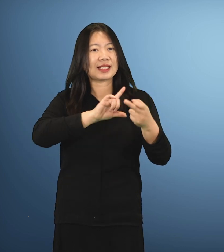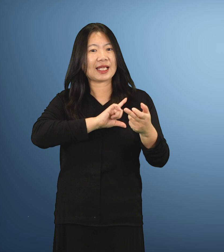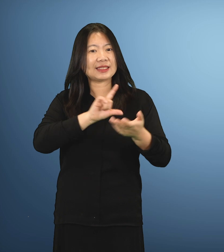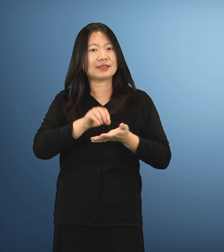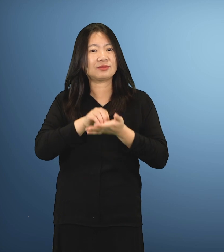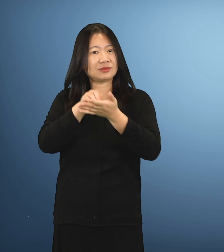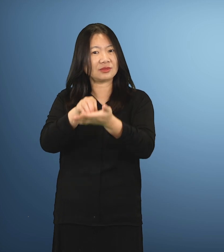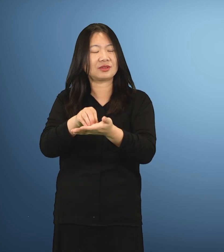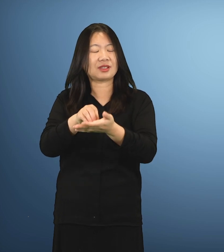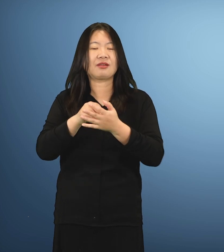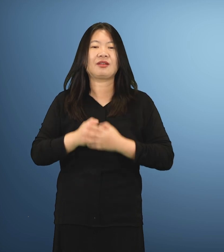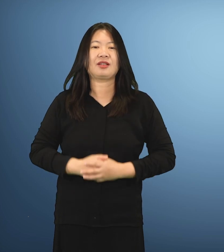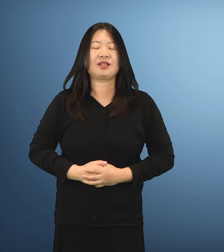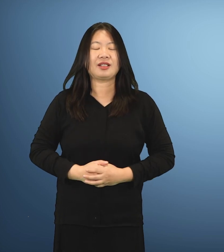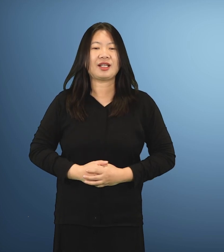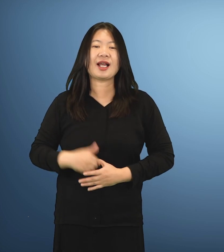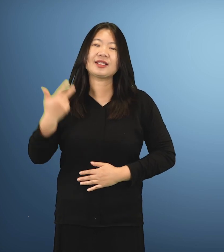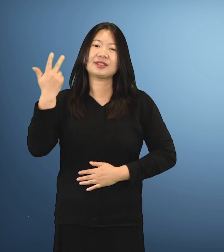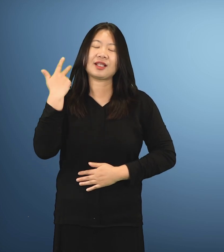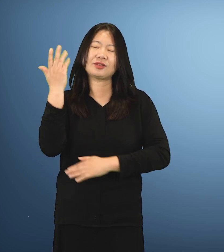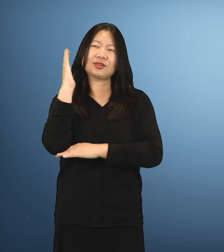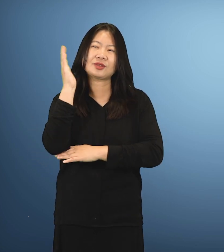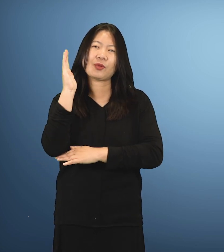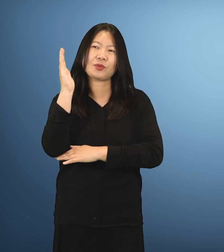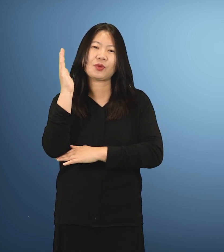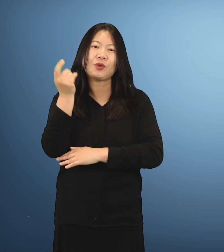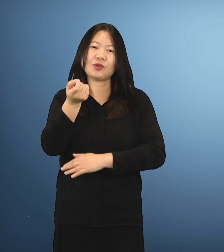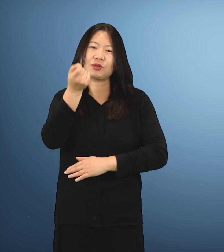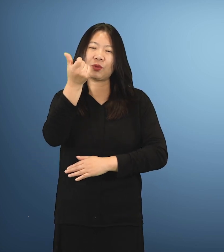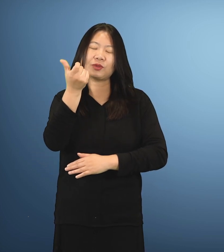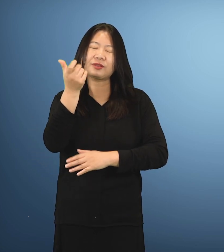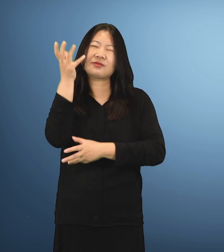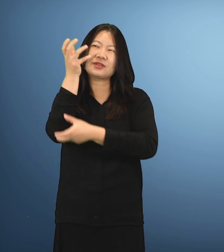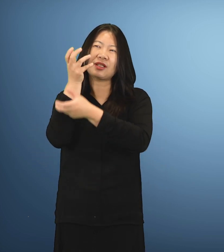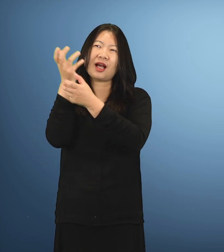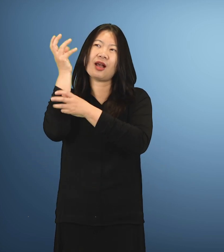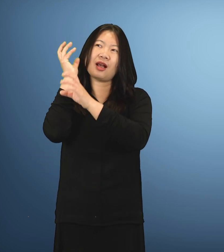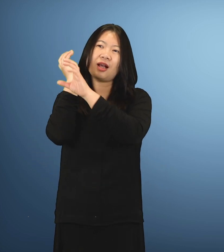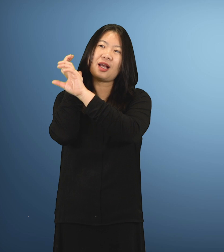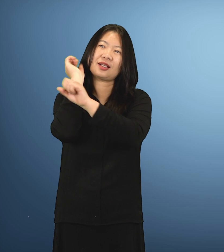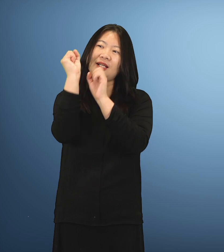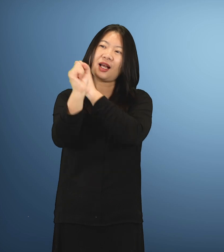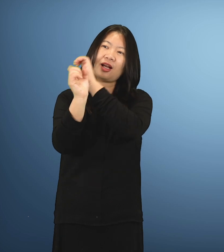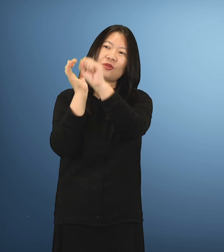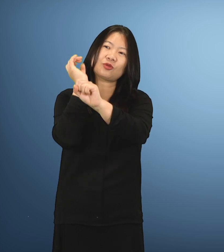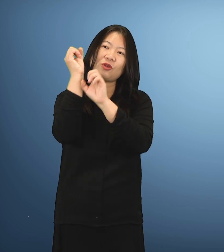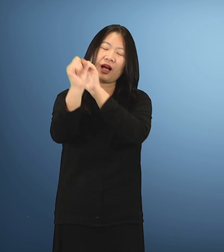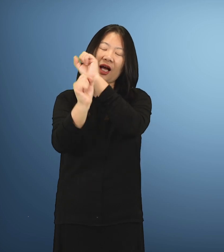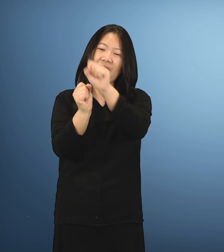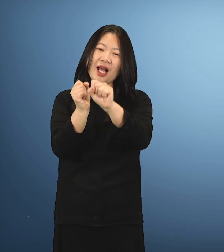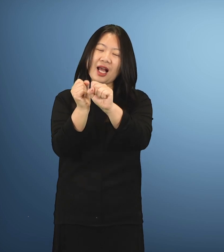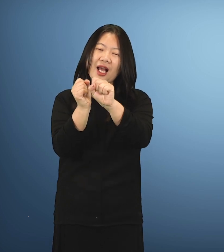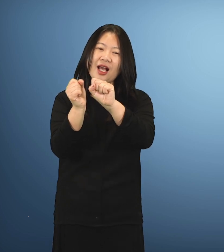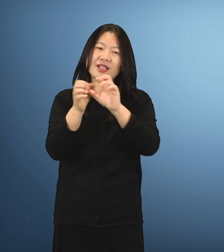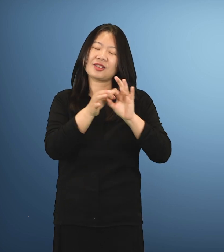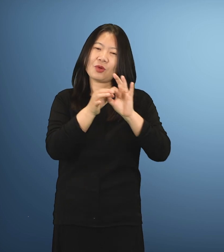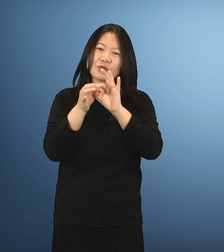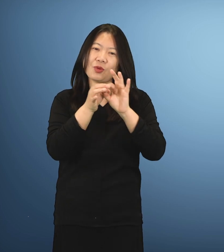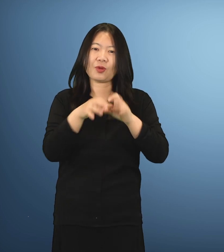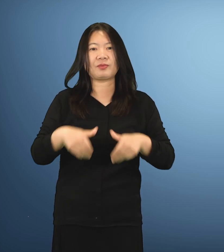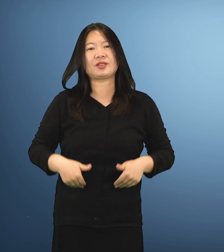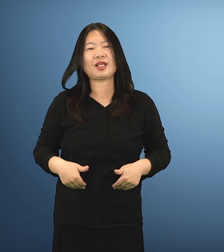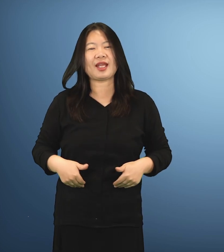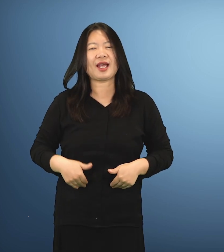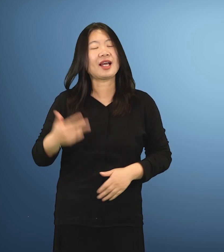하죠. 지난주 설교를 조금 복귀해야 될 그 연결고리가 있습니다. 해서